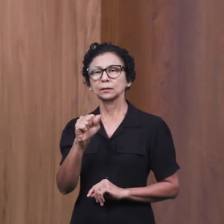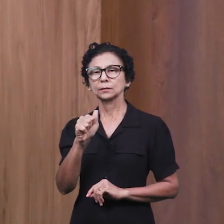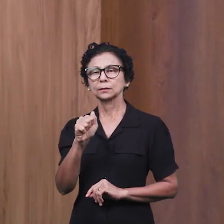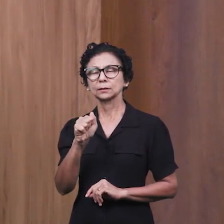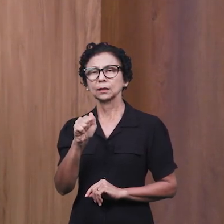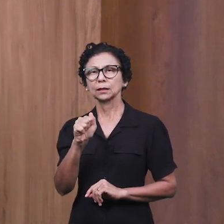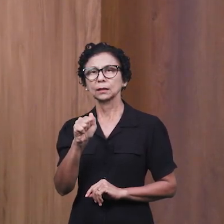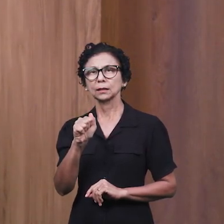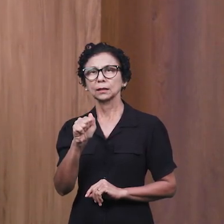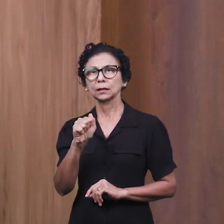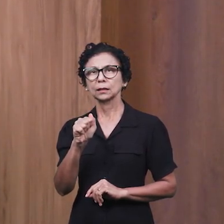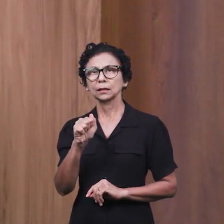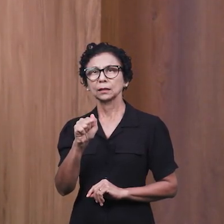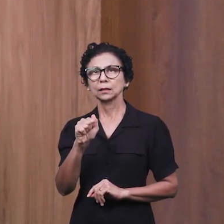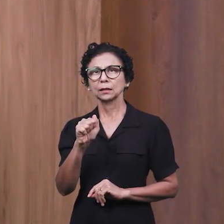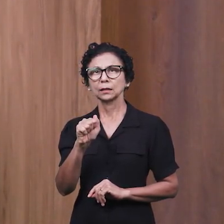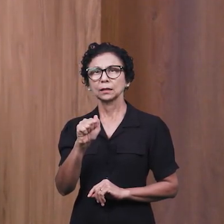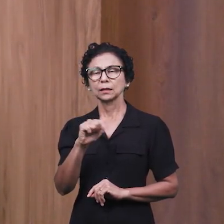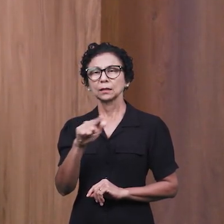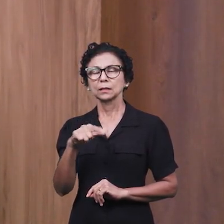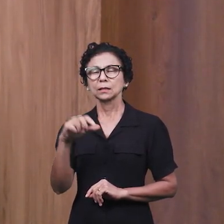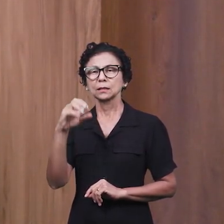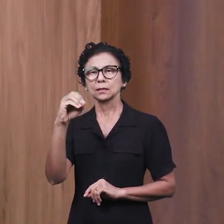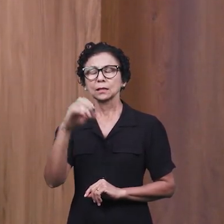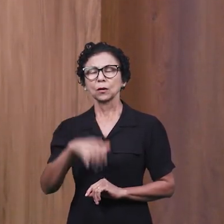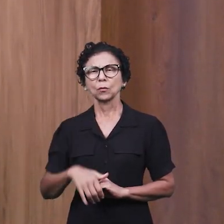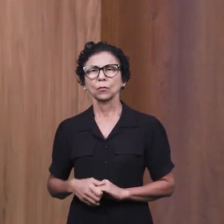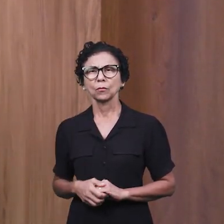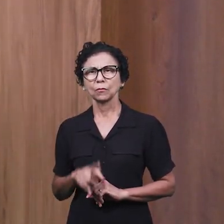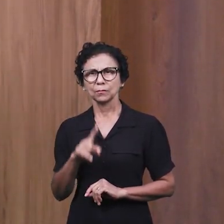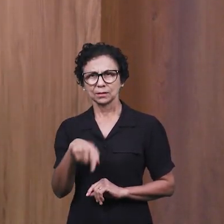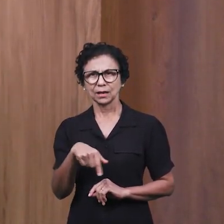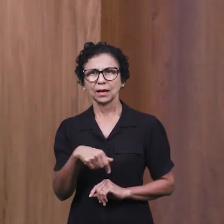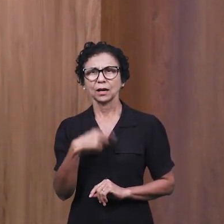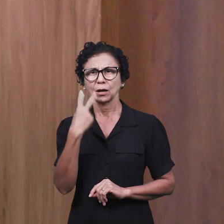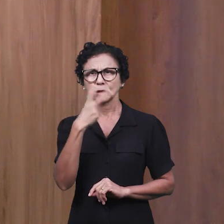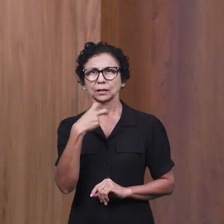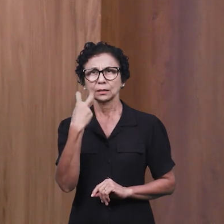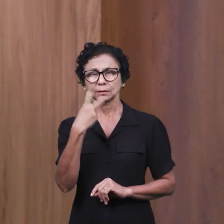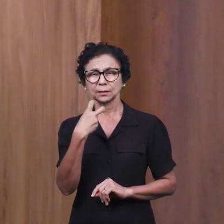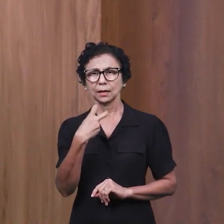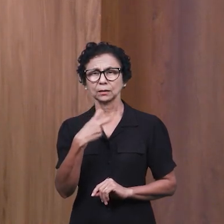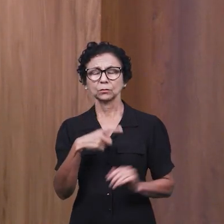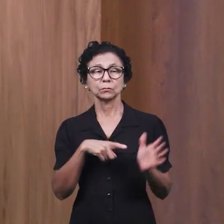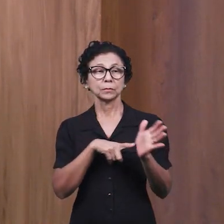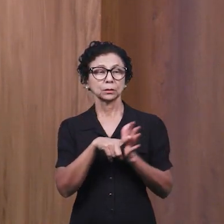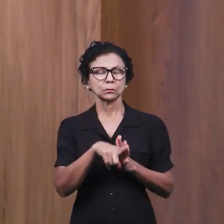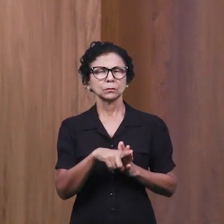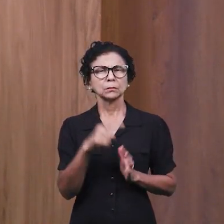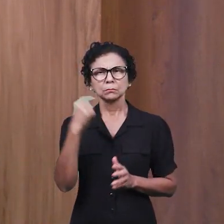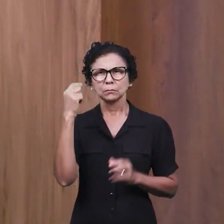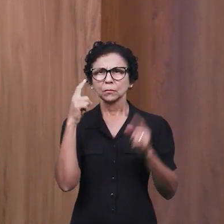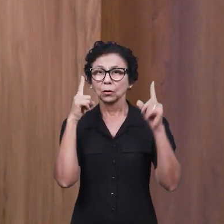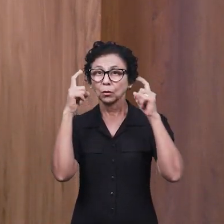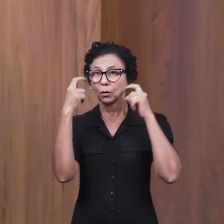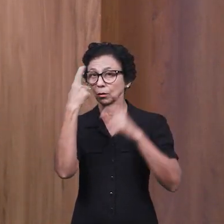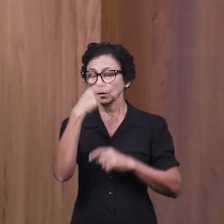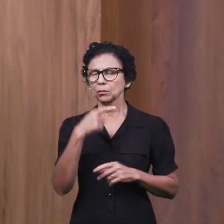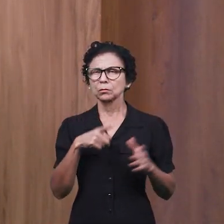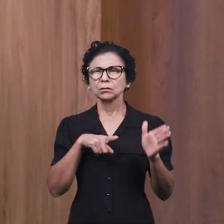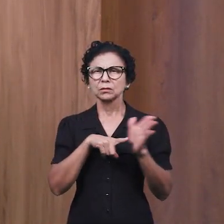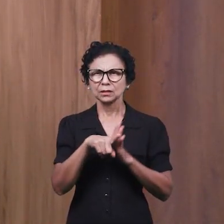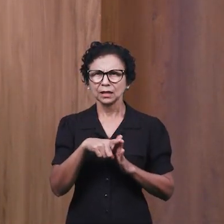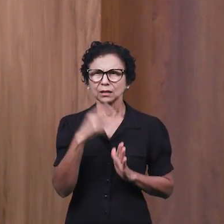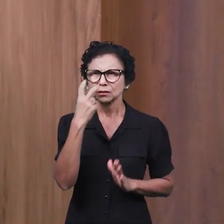surdo é oralizado, você pode perguntar para ele, você é oralizado? Já fiz a pergunta. Você é oralizado? Apenas